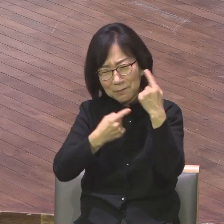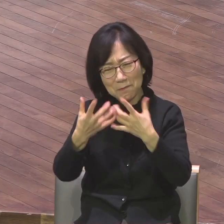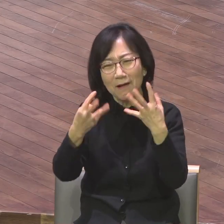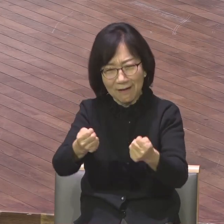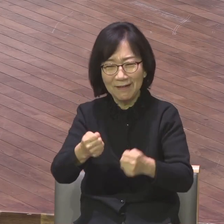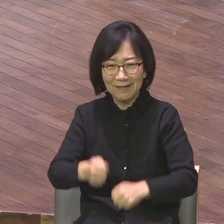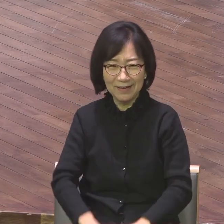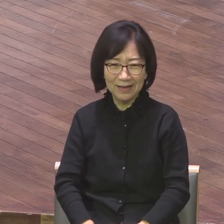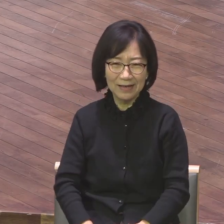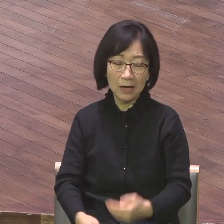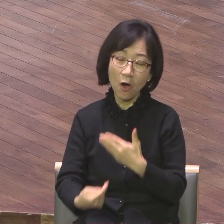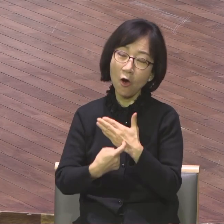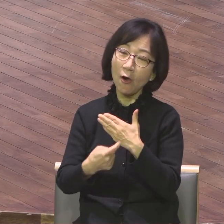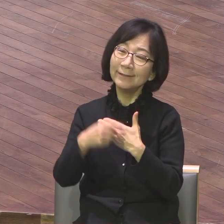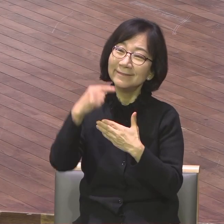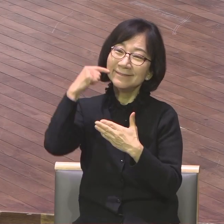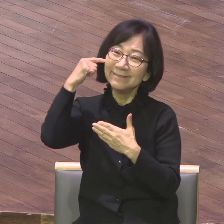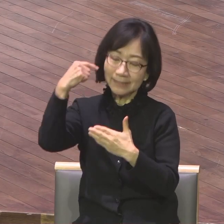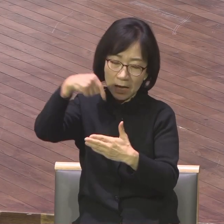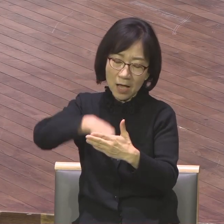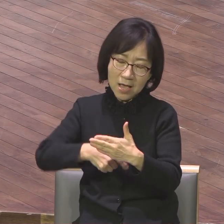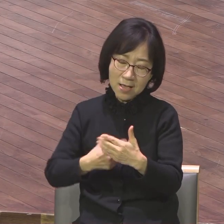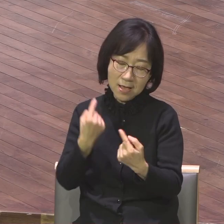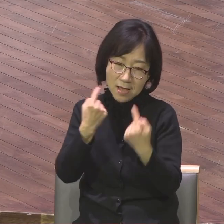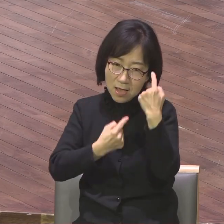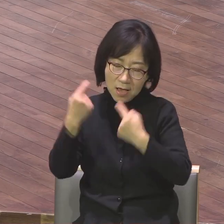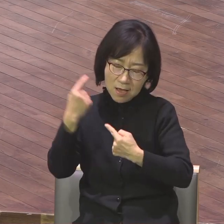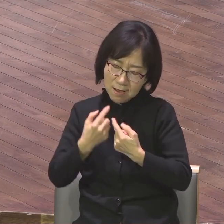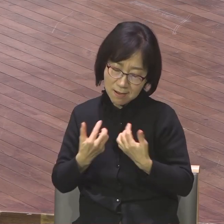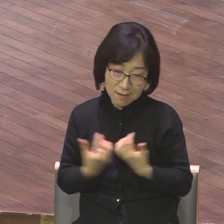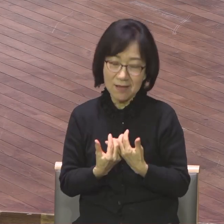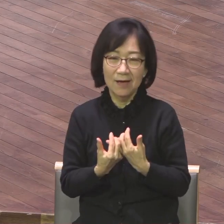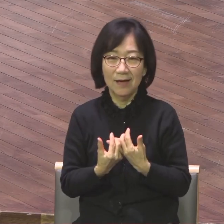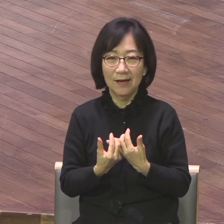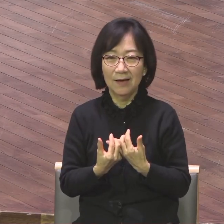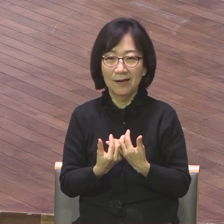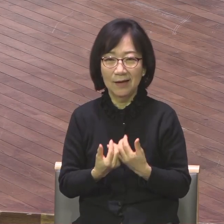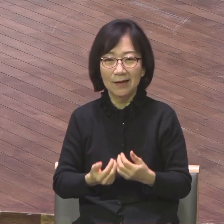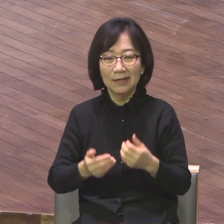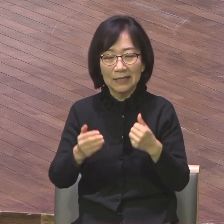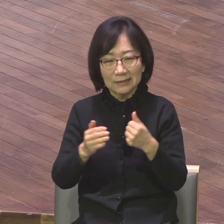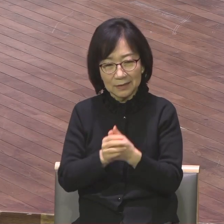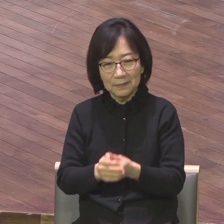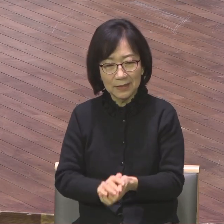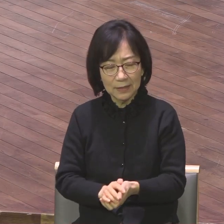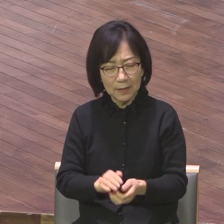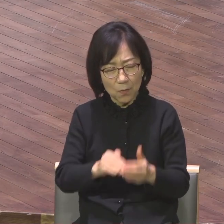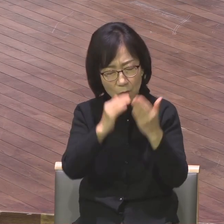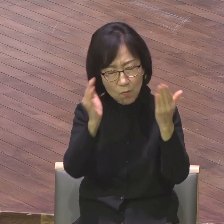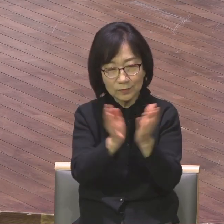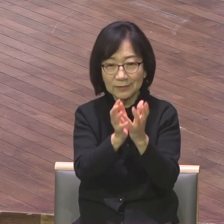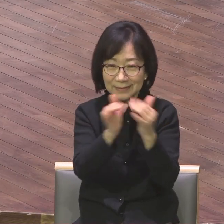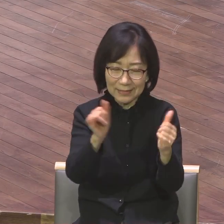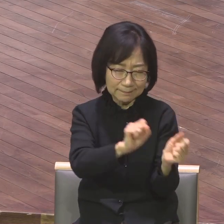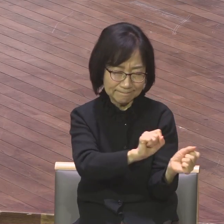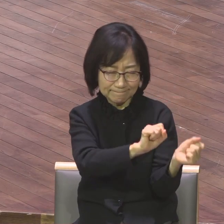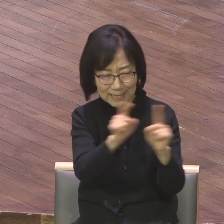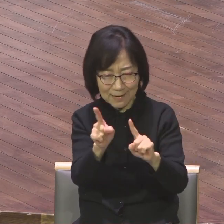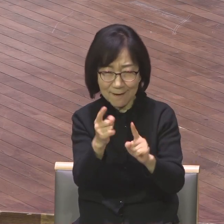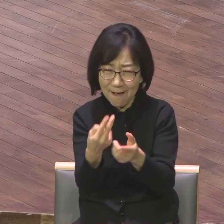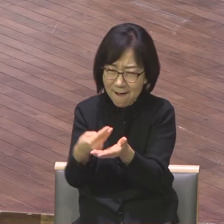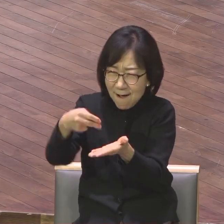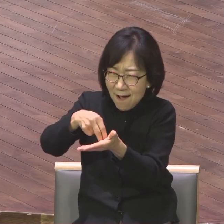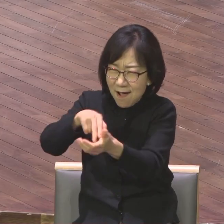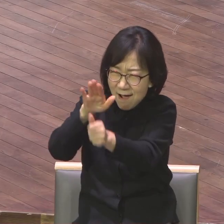더 상처가 많아요. 그래서 모두를 살리고 세우는